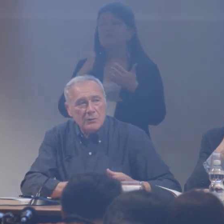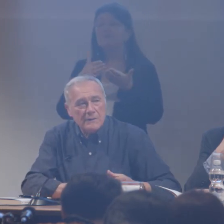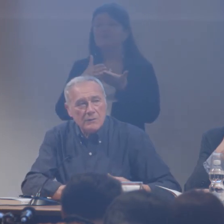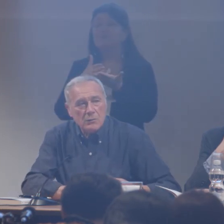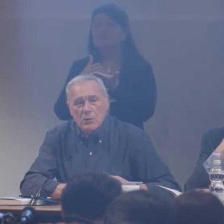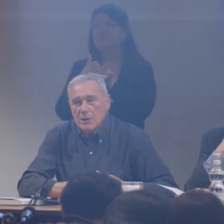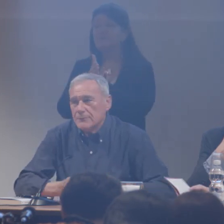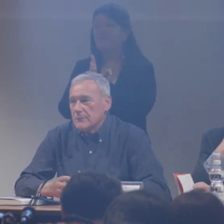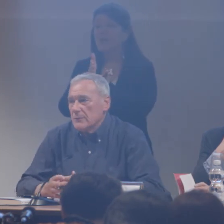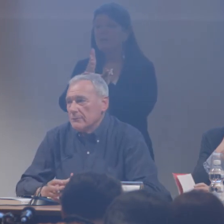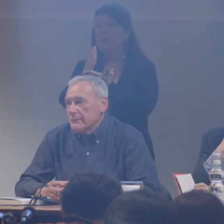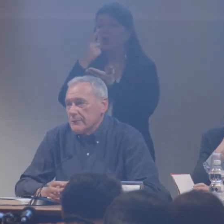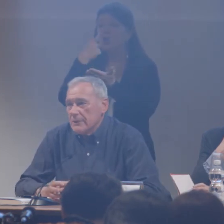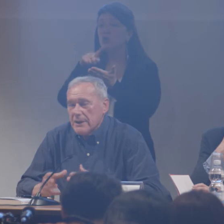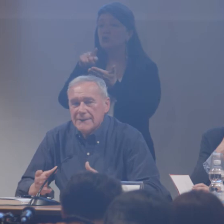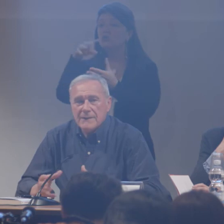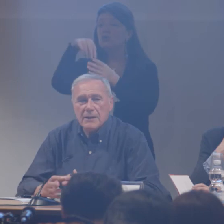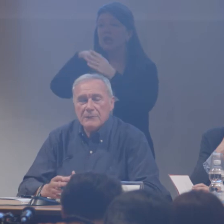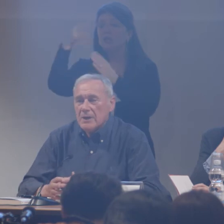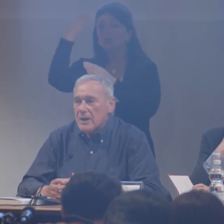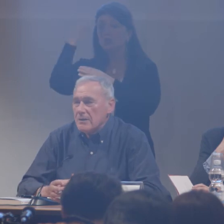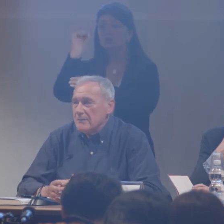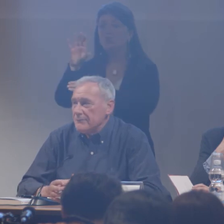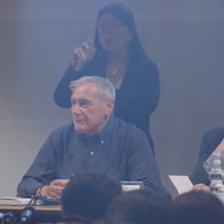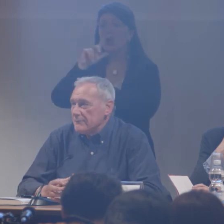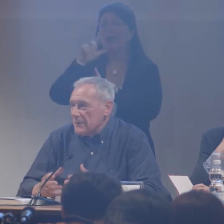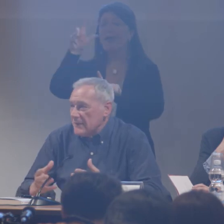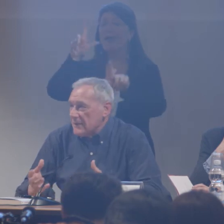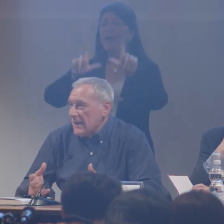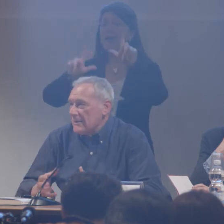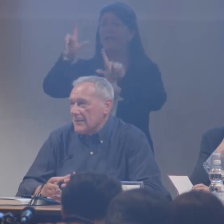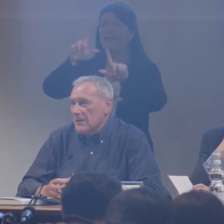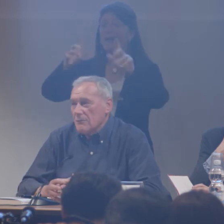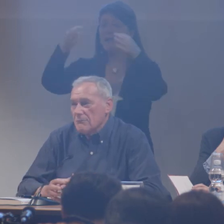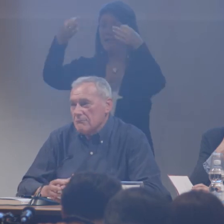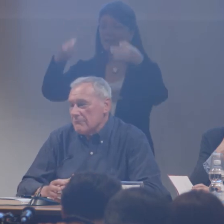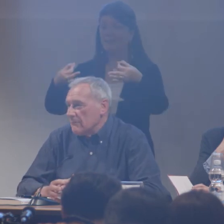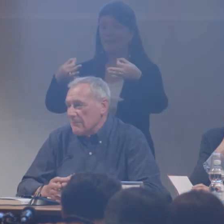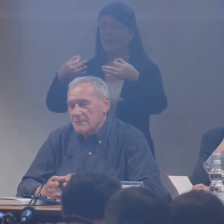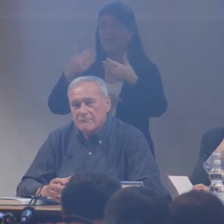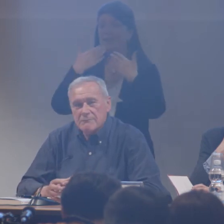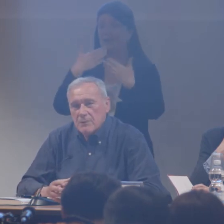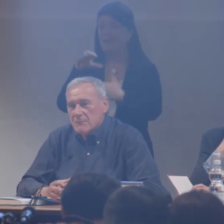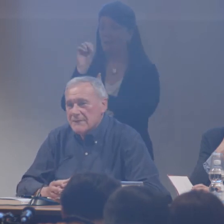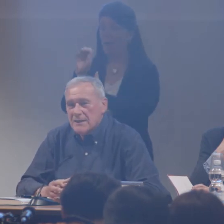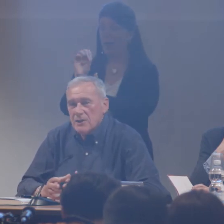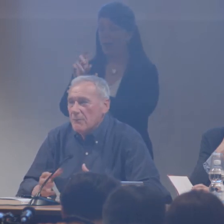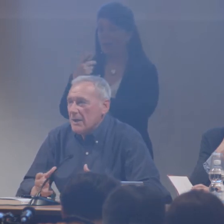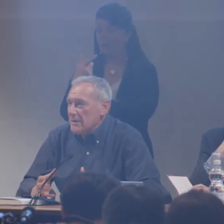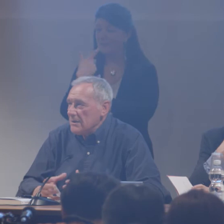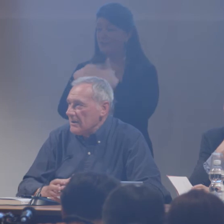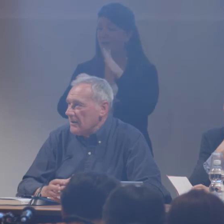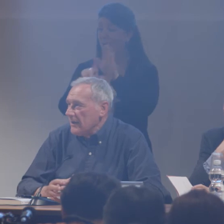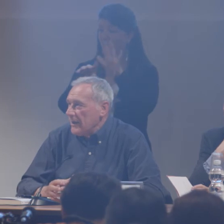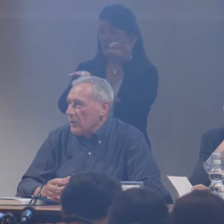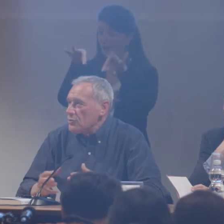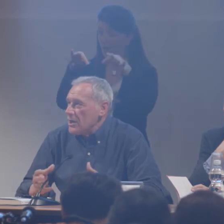all'interno di questa scuola, grazie agli insegnanti, che non mi stancherò mai